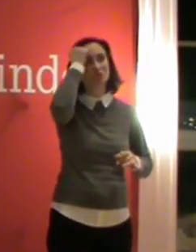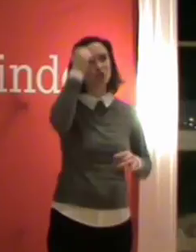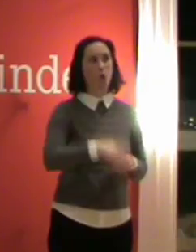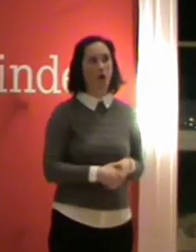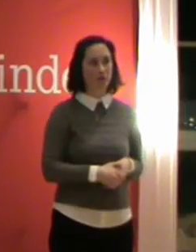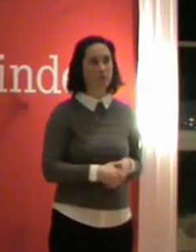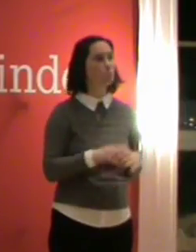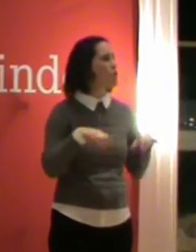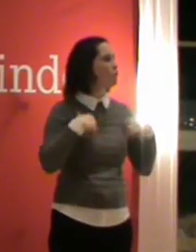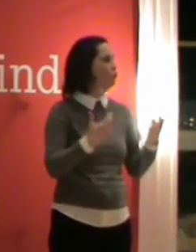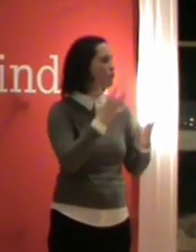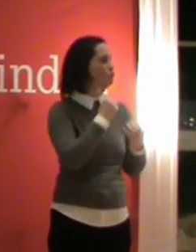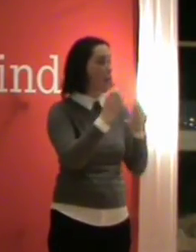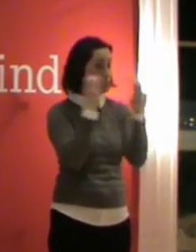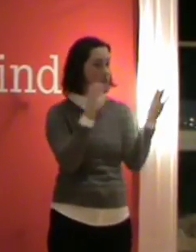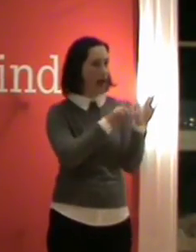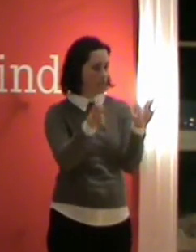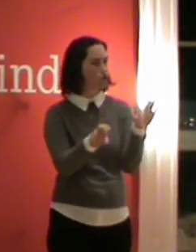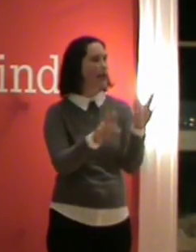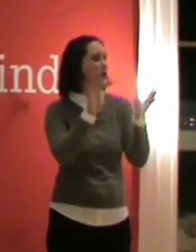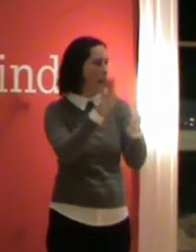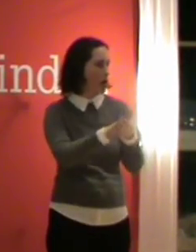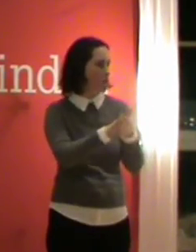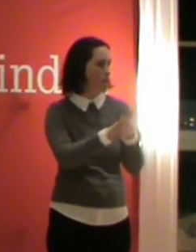wollte eben mal morgens in den Bus und mal